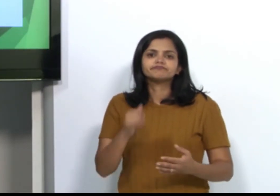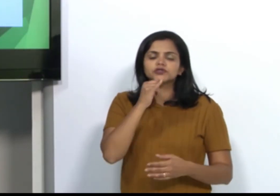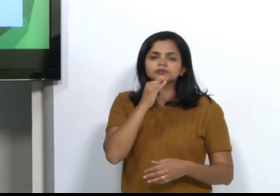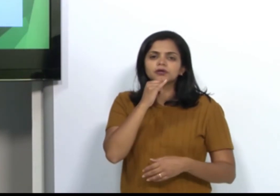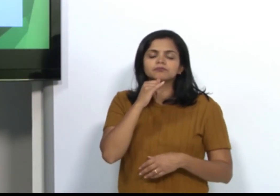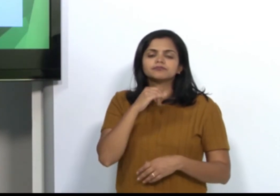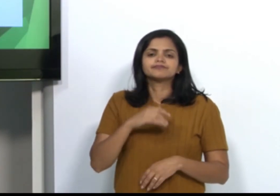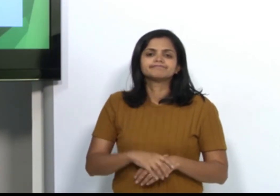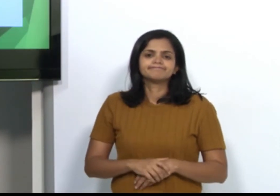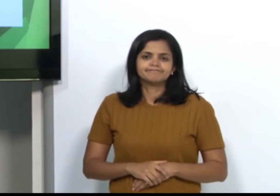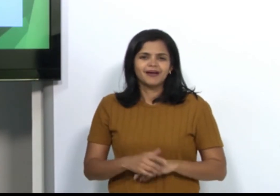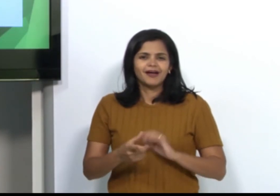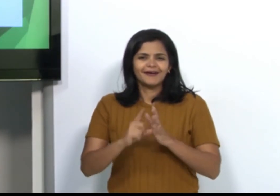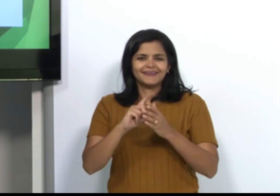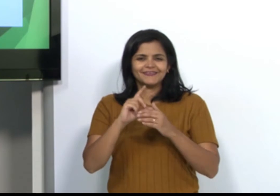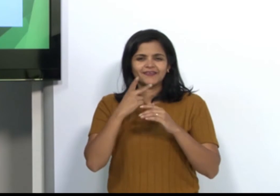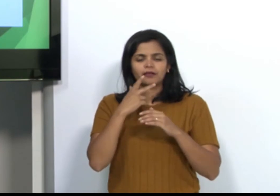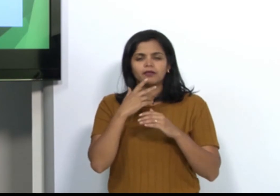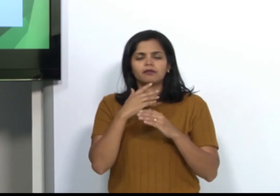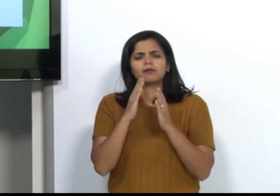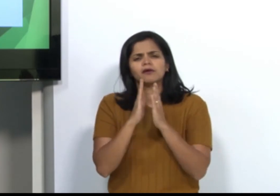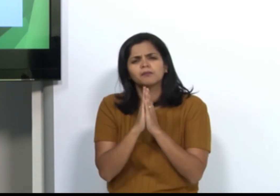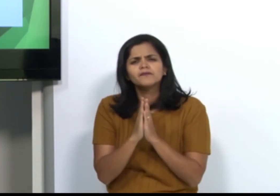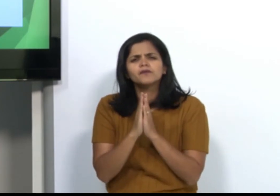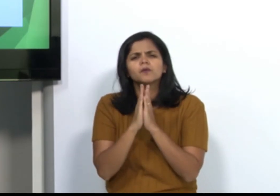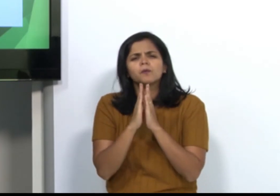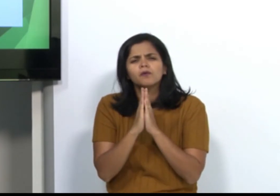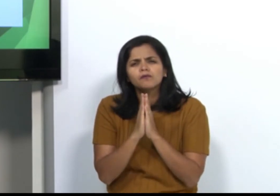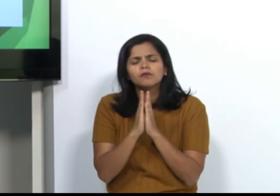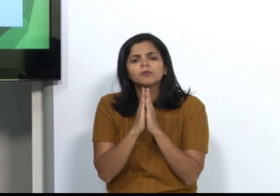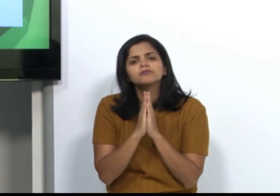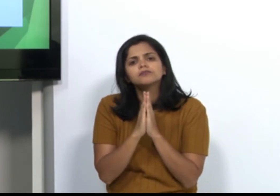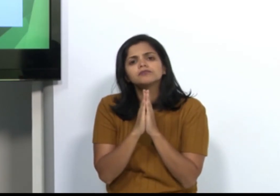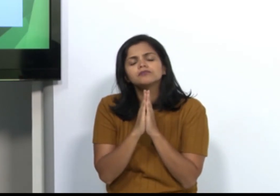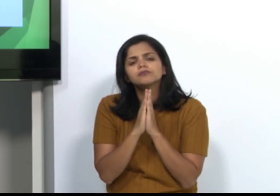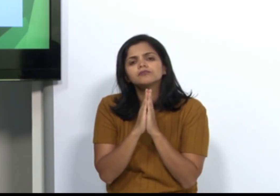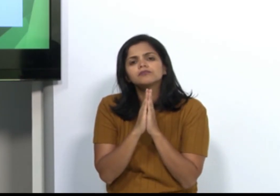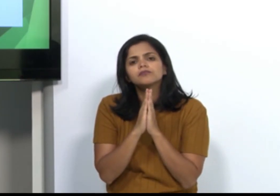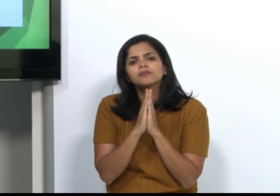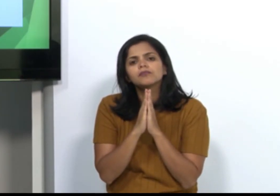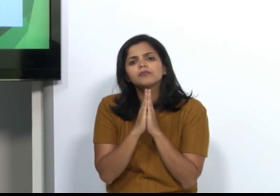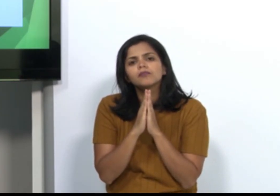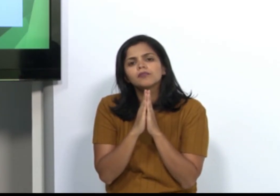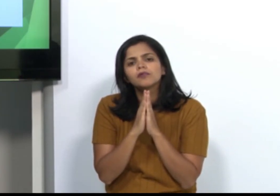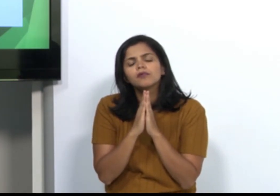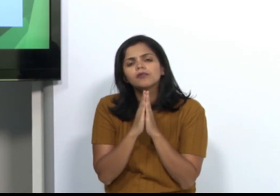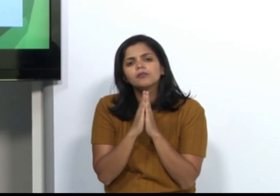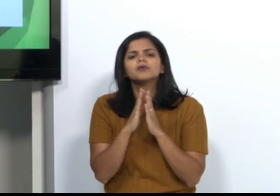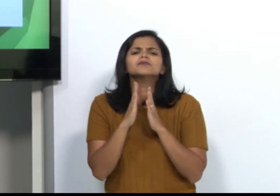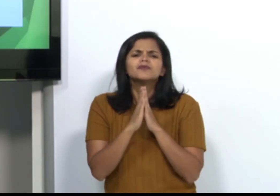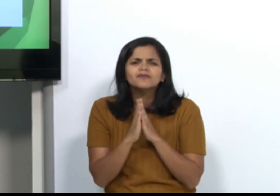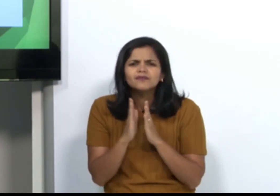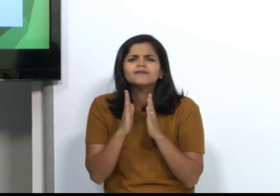Vou exemplificar para vocês, assim como eu disse antes. Por favor, por